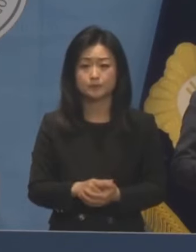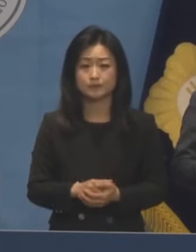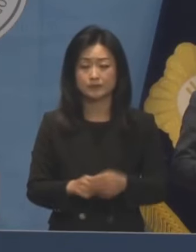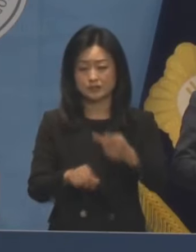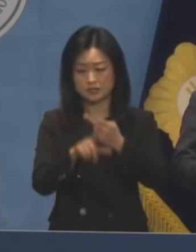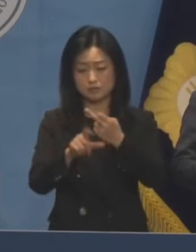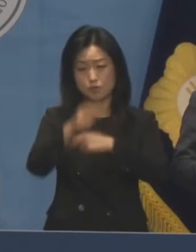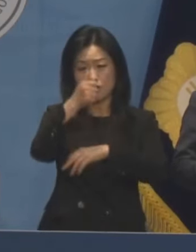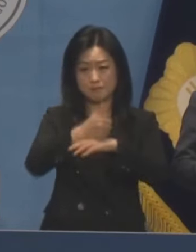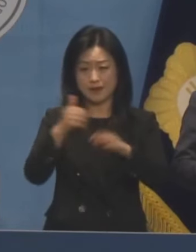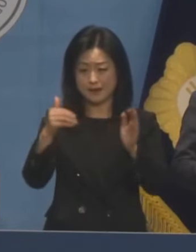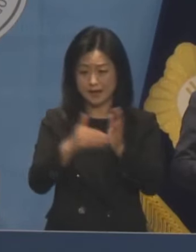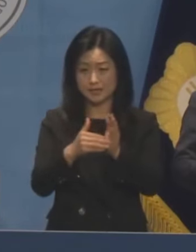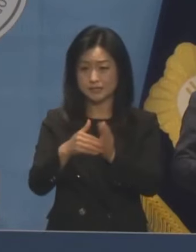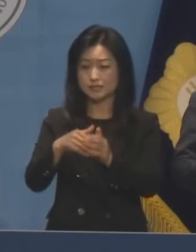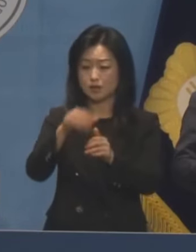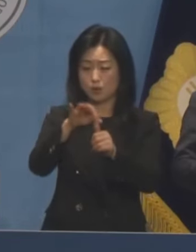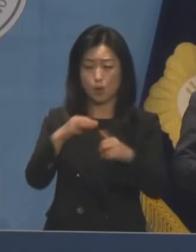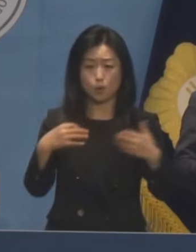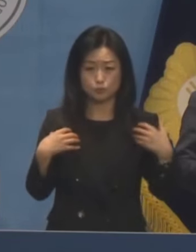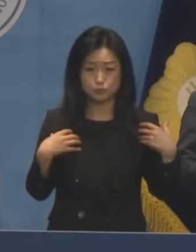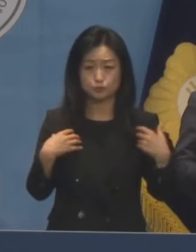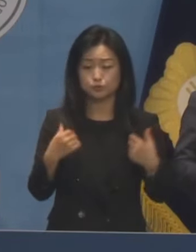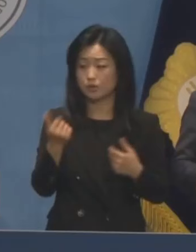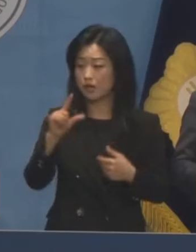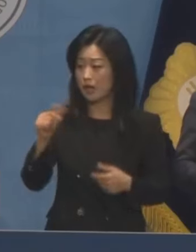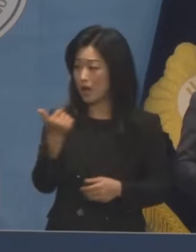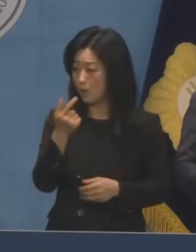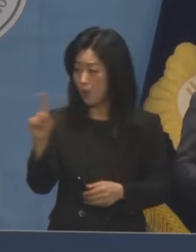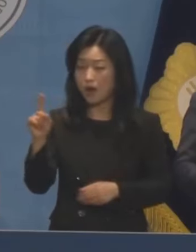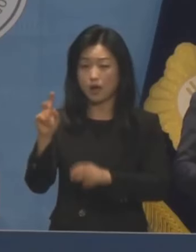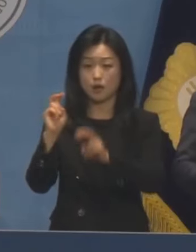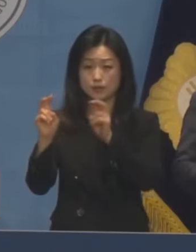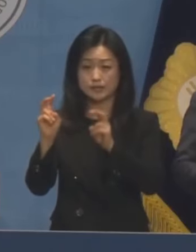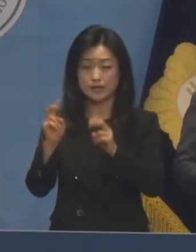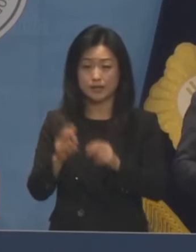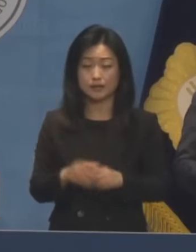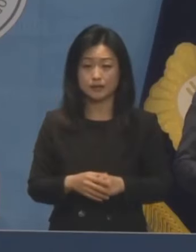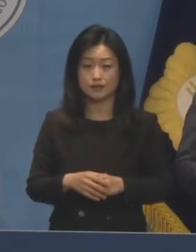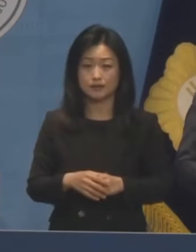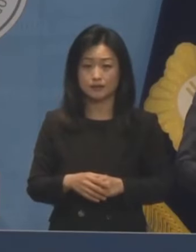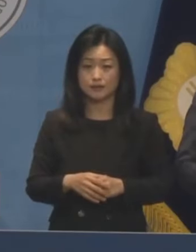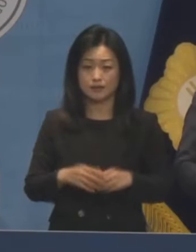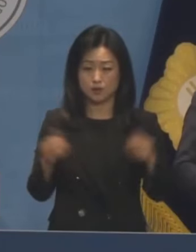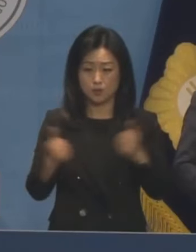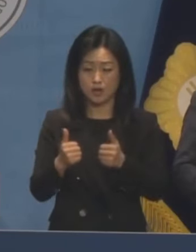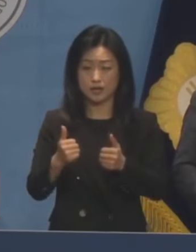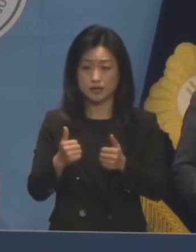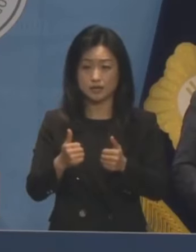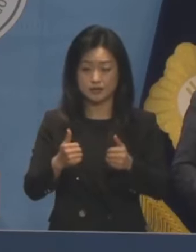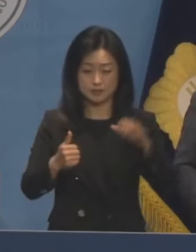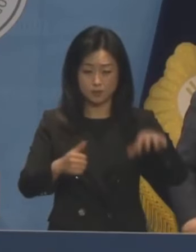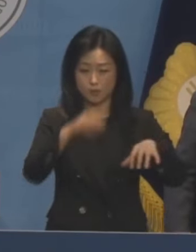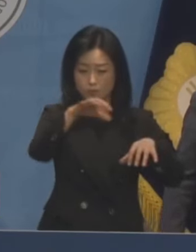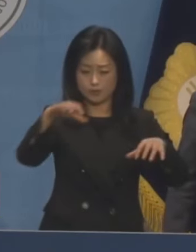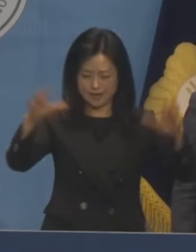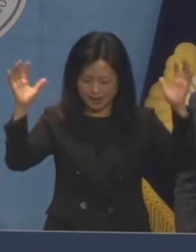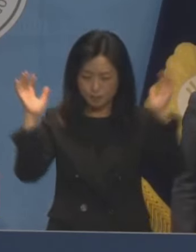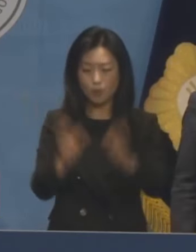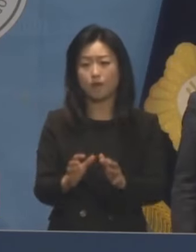말까지 고용노동부와 하나 오션은 즉각 오자 해체를 구성할 방안을 마련하고